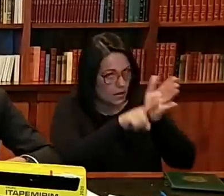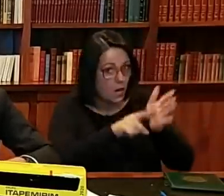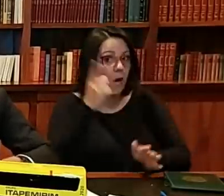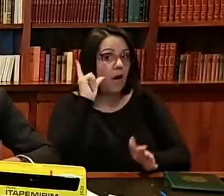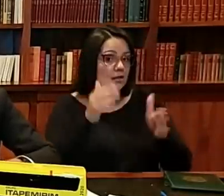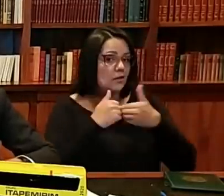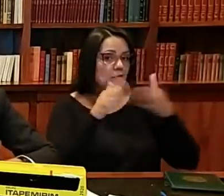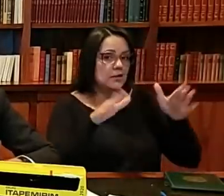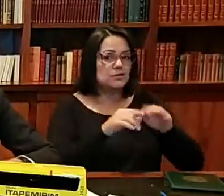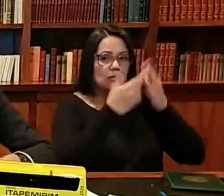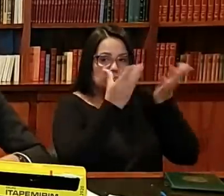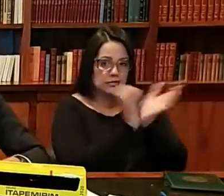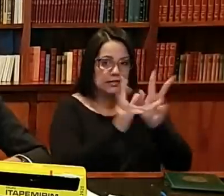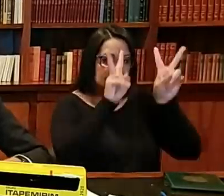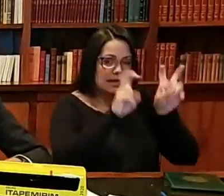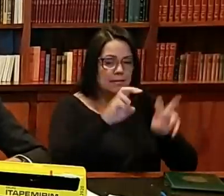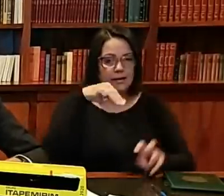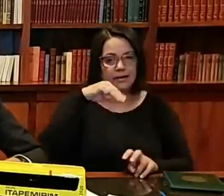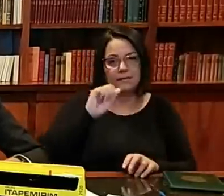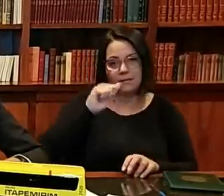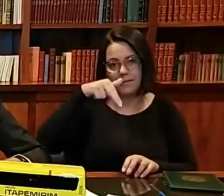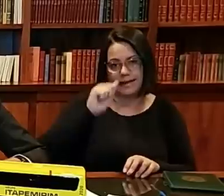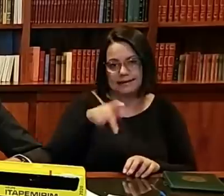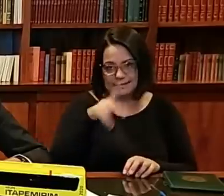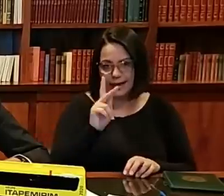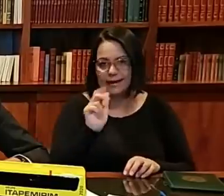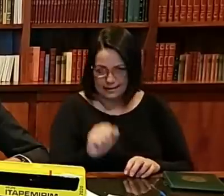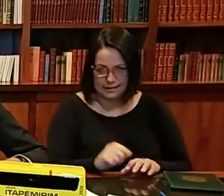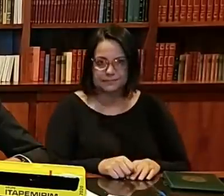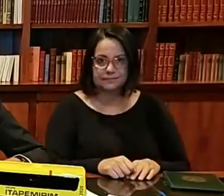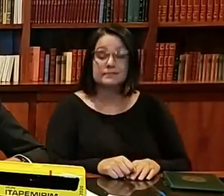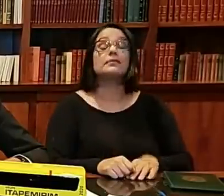a primeira linha já está em operação. Eu quero repetir aqui o que eu falei a semana passada.